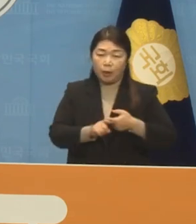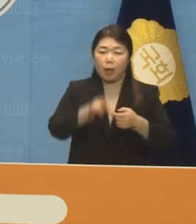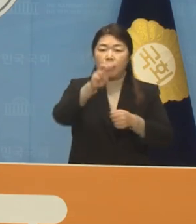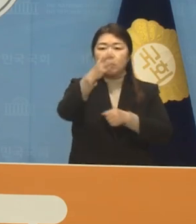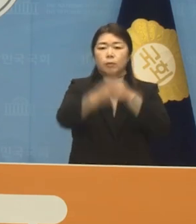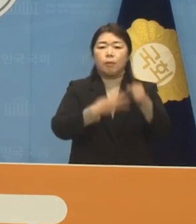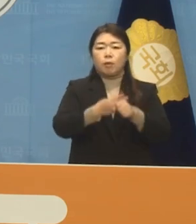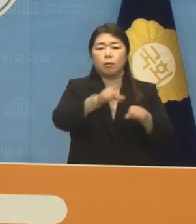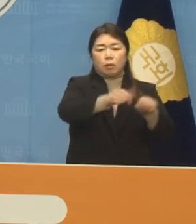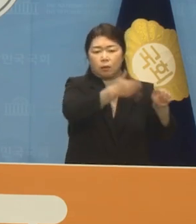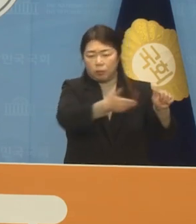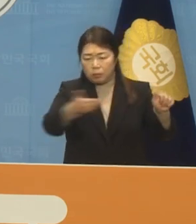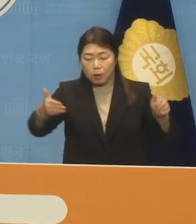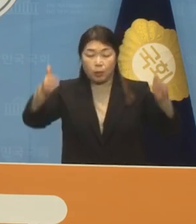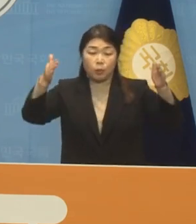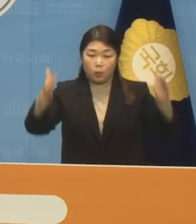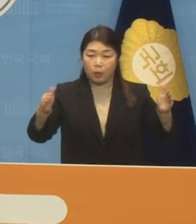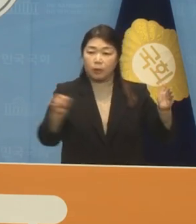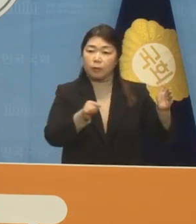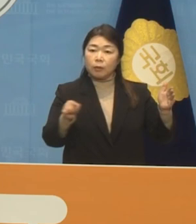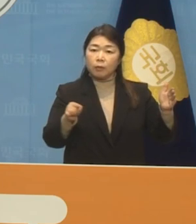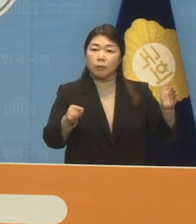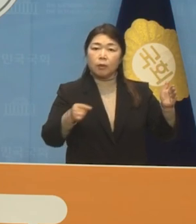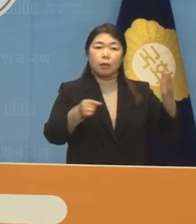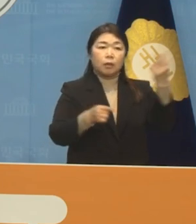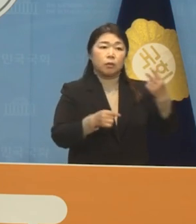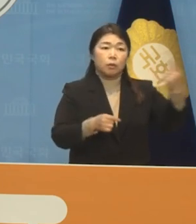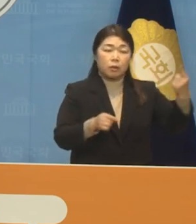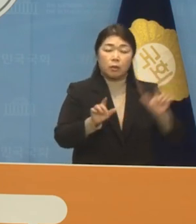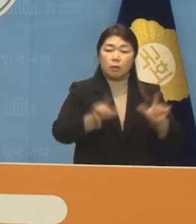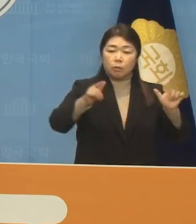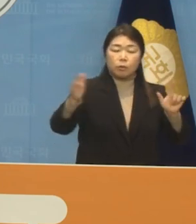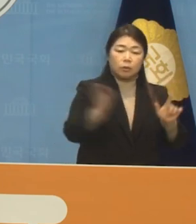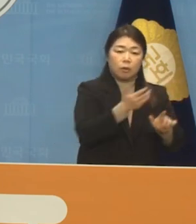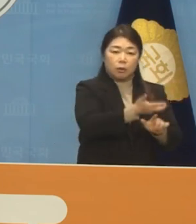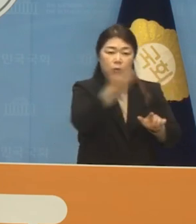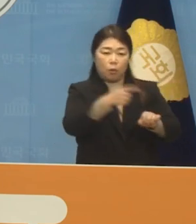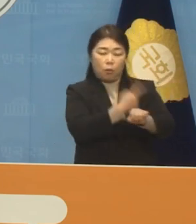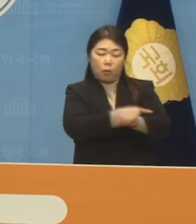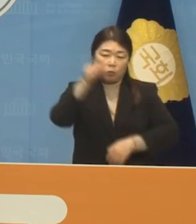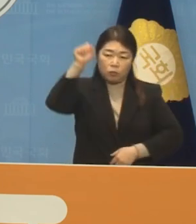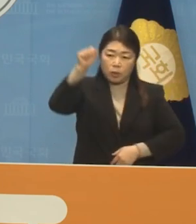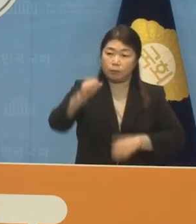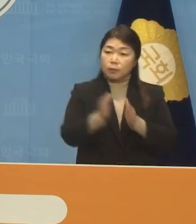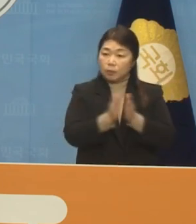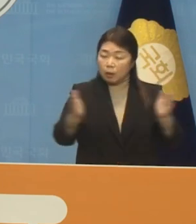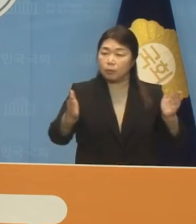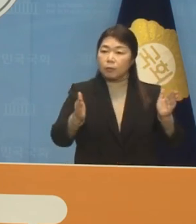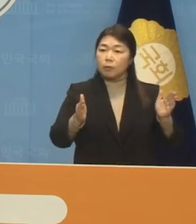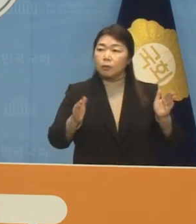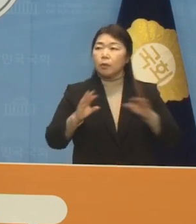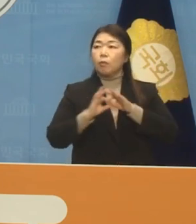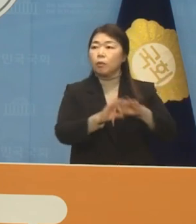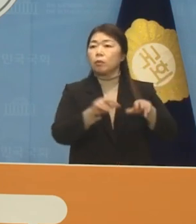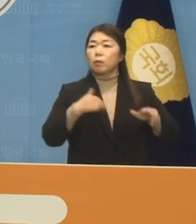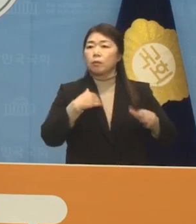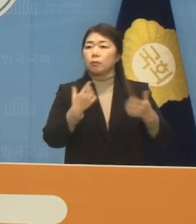23년이라는 세월 동안 2001년부터 이동권 투쟁을 하면서 저는